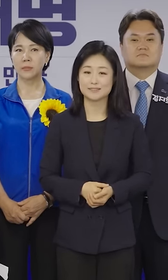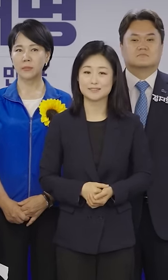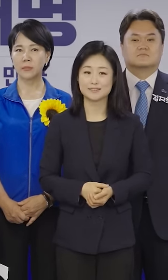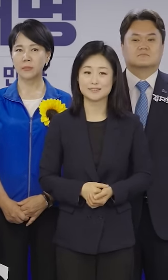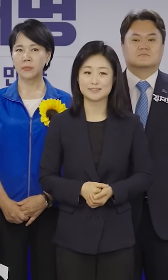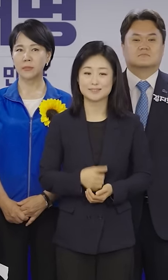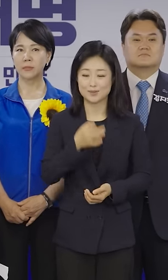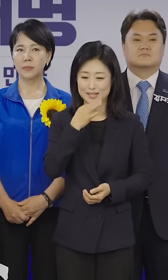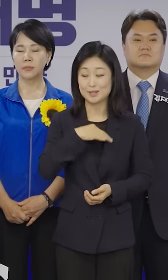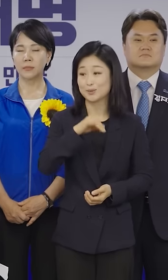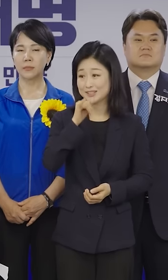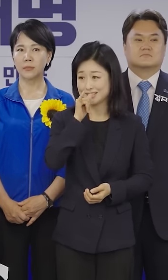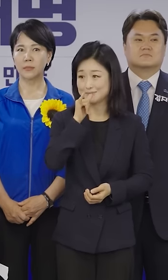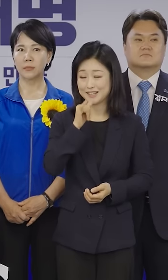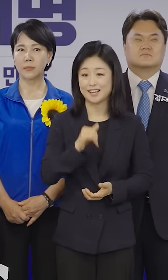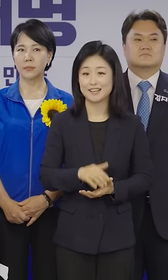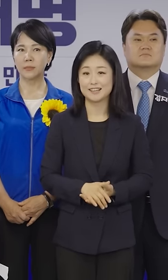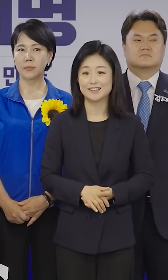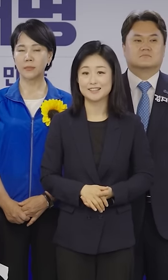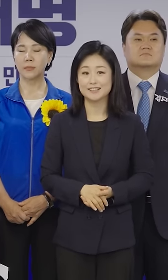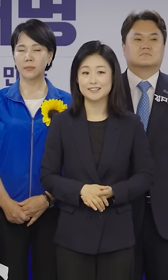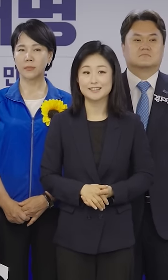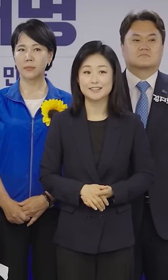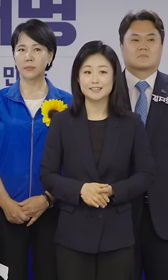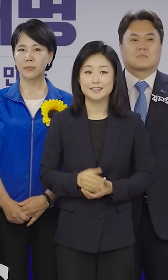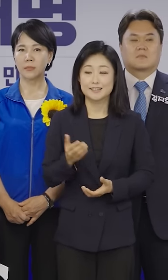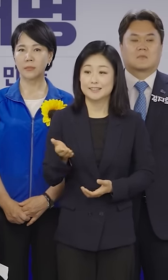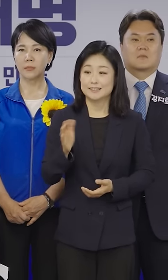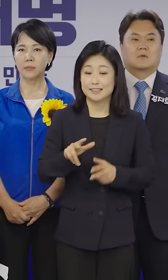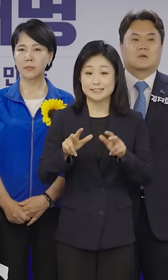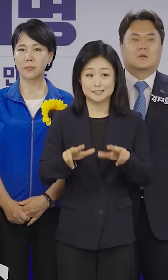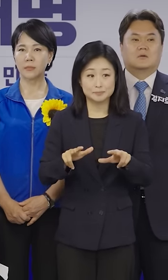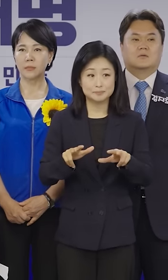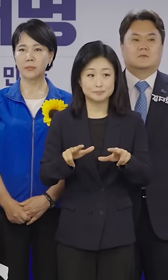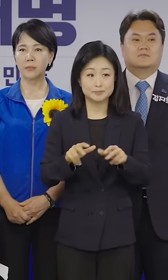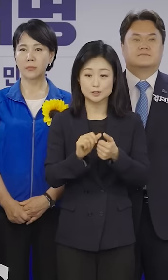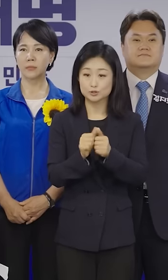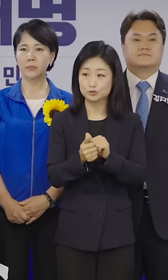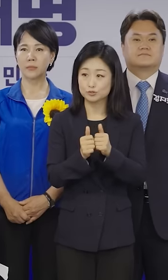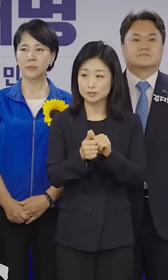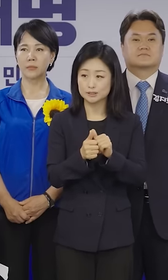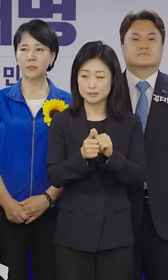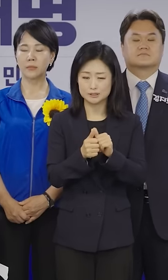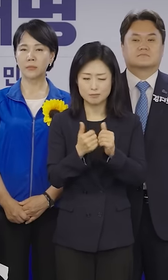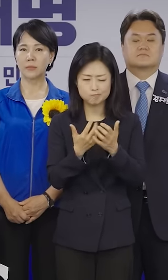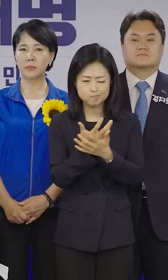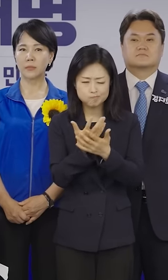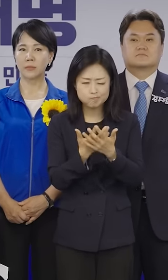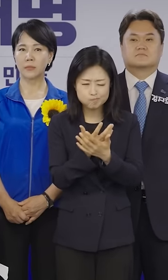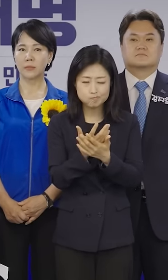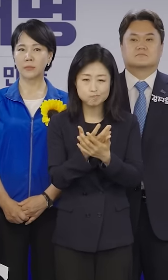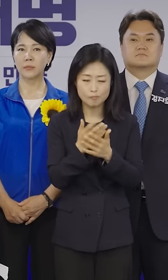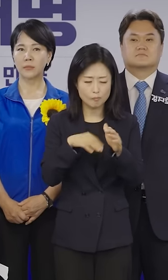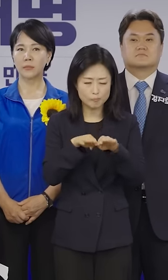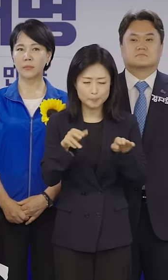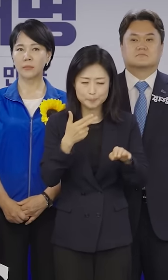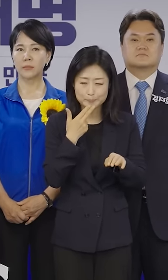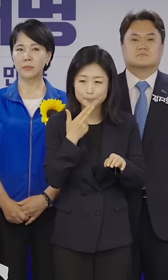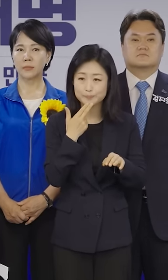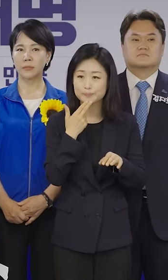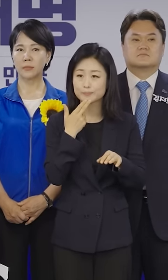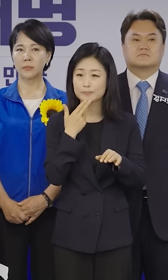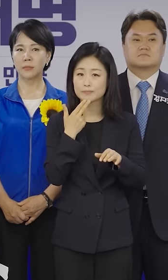뭐 나름 이익도 좀 얻었습니다만 지금처럼 주식시장이 불투명하고